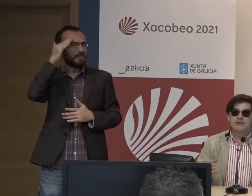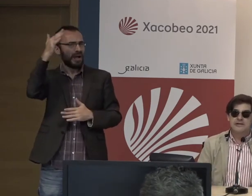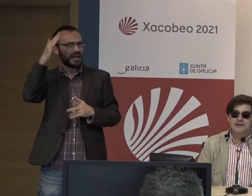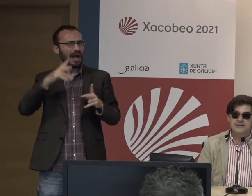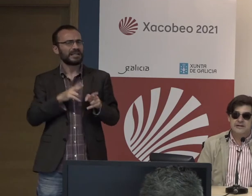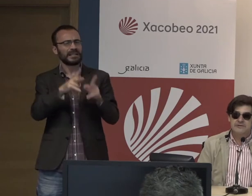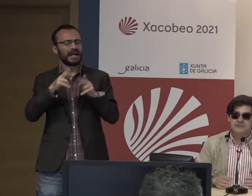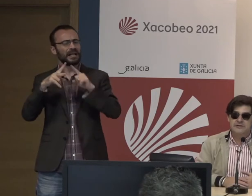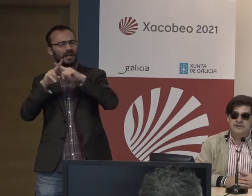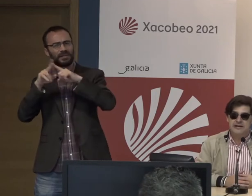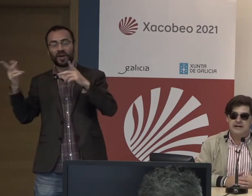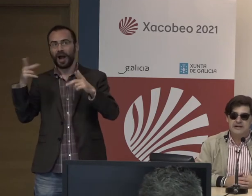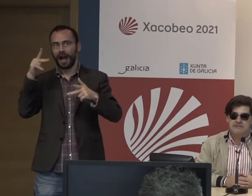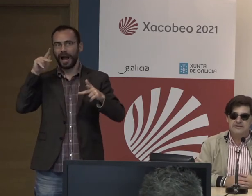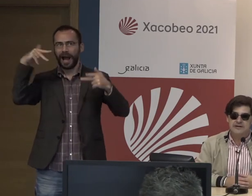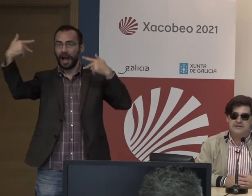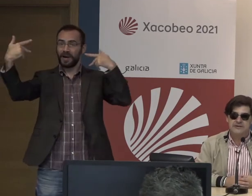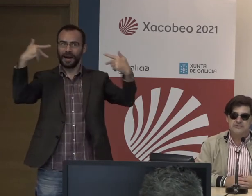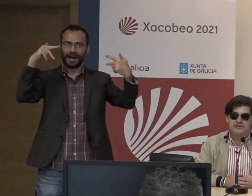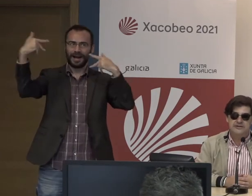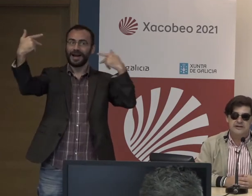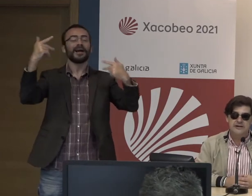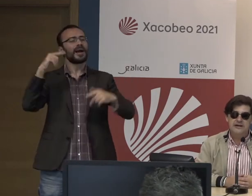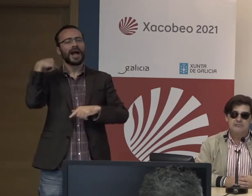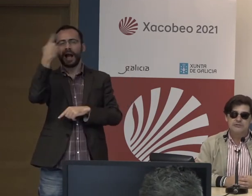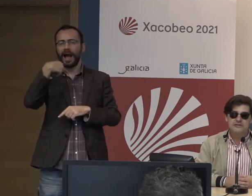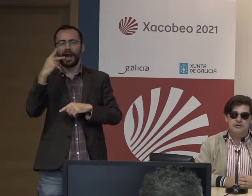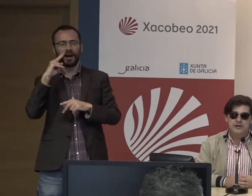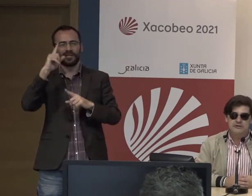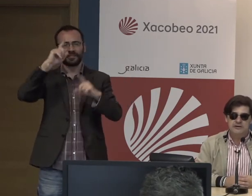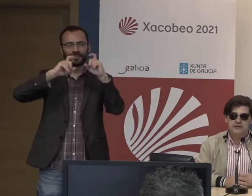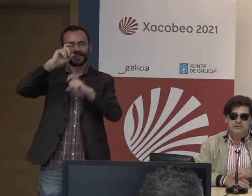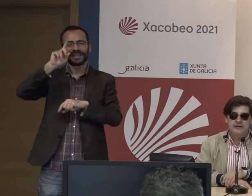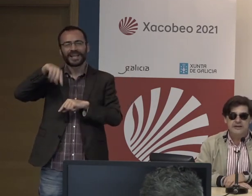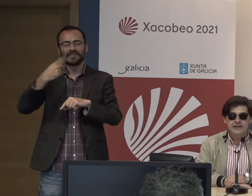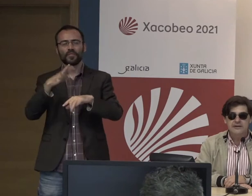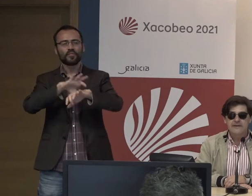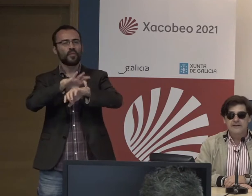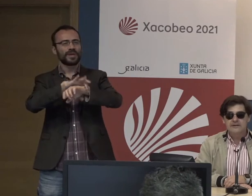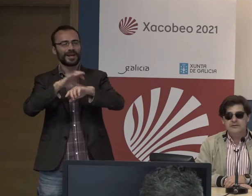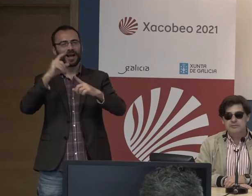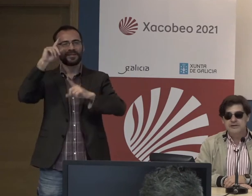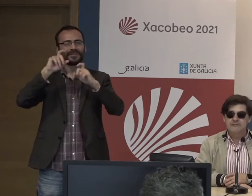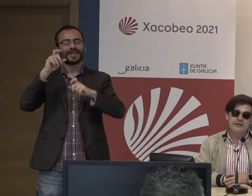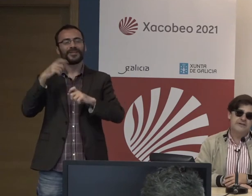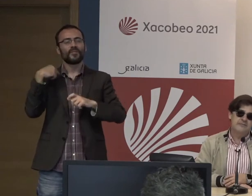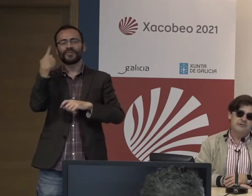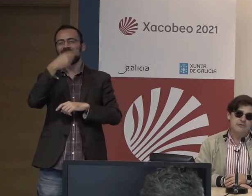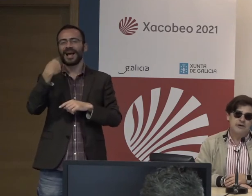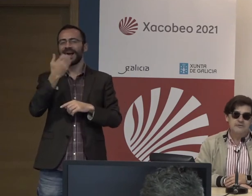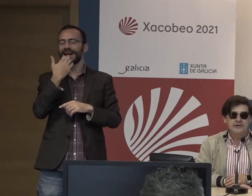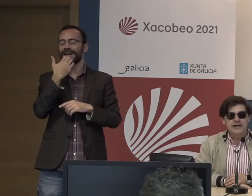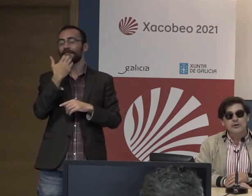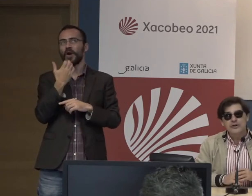pon unas cámaras de televisión donde te ven la cara, unas cámaras de 360, algún sensorcillo en la muñeca y tal. Entonces, pues, se dan cuenta que entre el